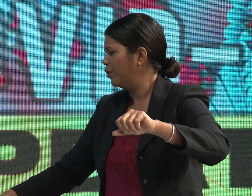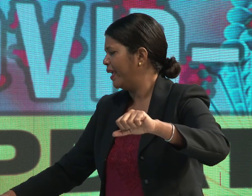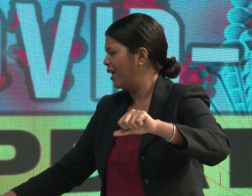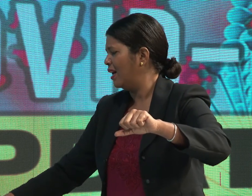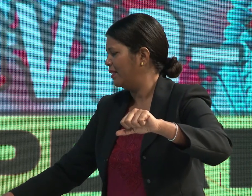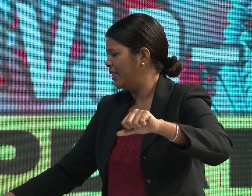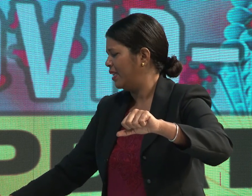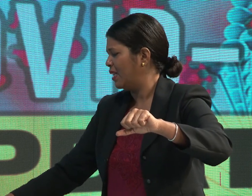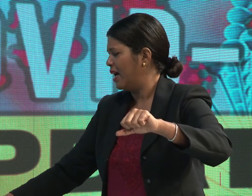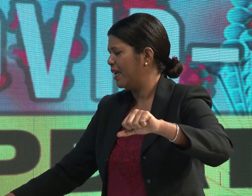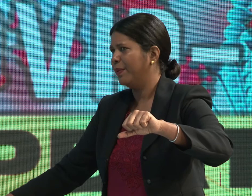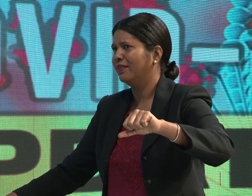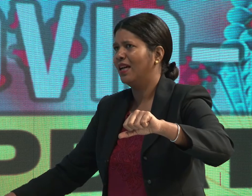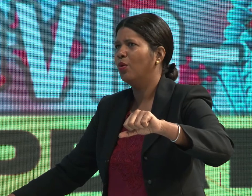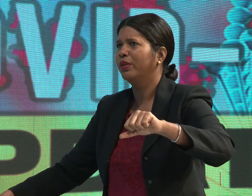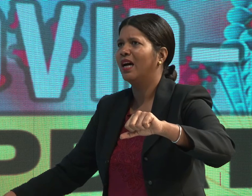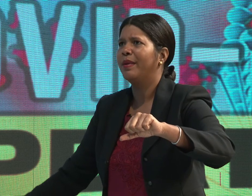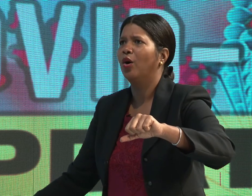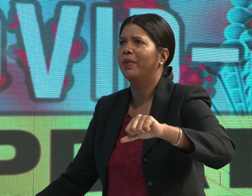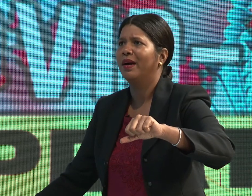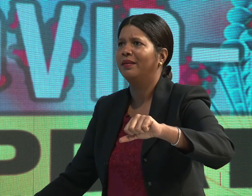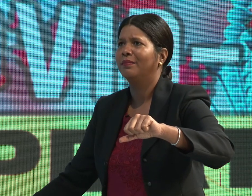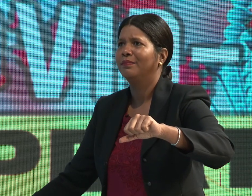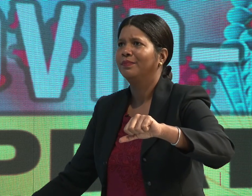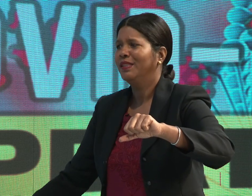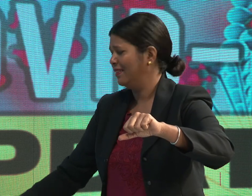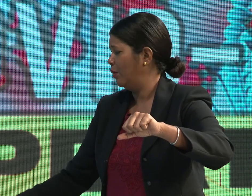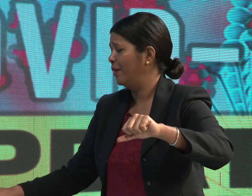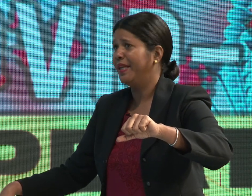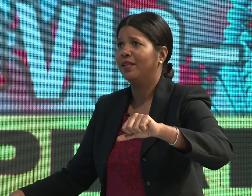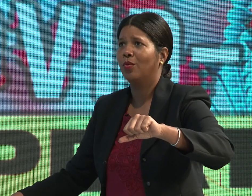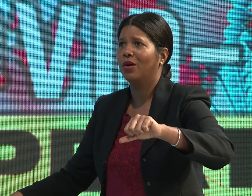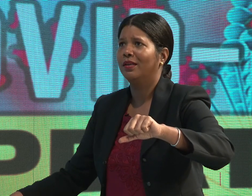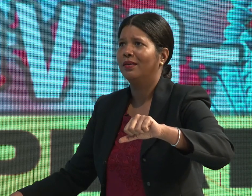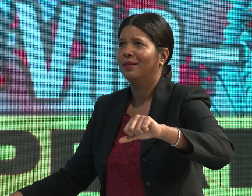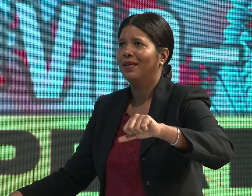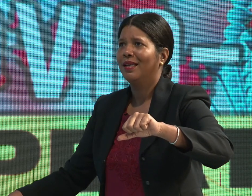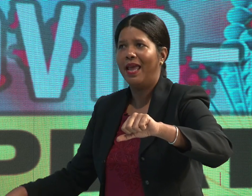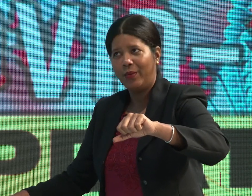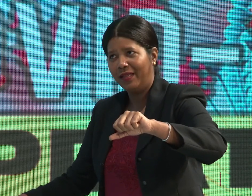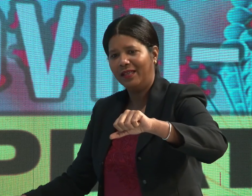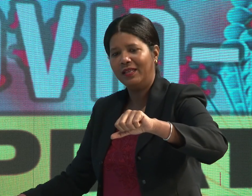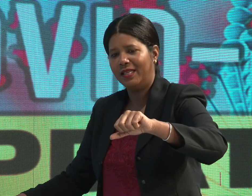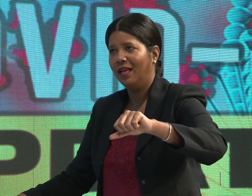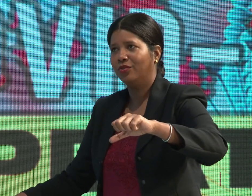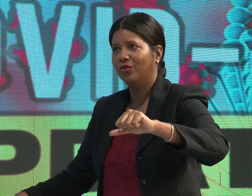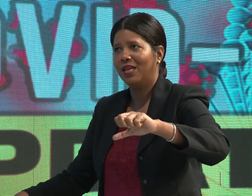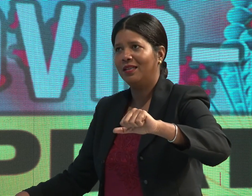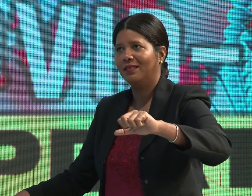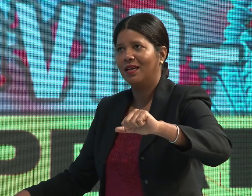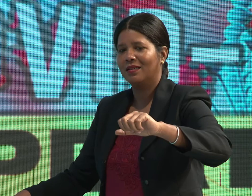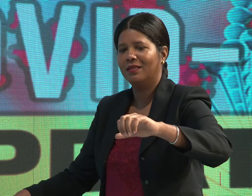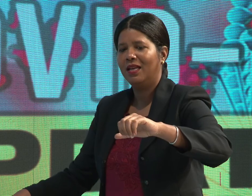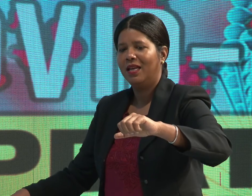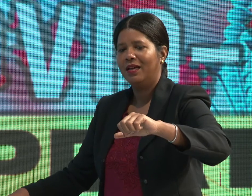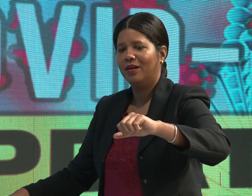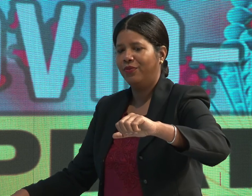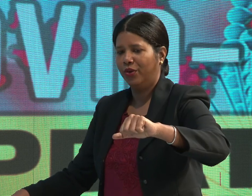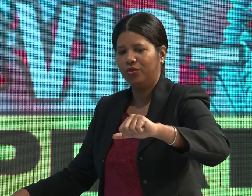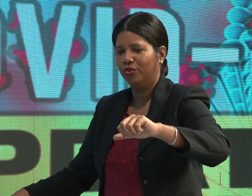dan kunnen we kijken, als ik je in elkaar heb geslagen, hoe we daarmee omgaan. Precies. Je zou wel beter worden. Okay. En wij zeggen nee als sociale